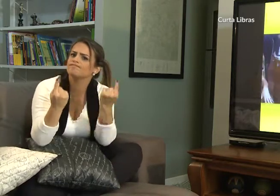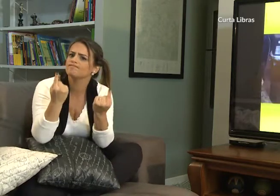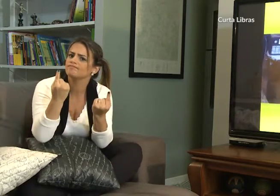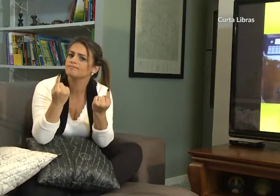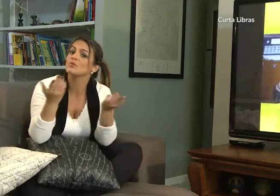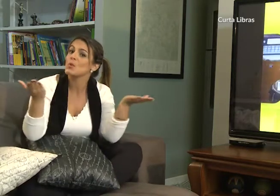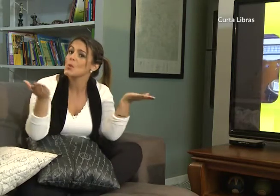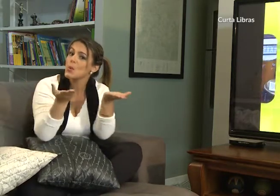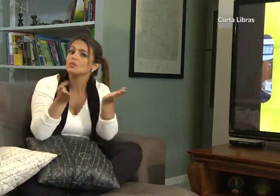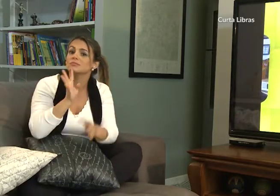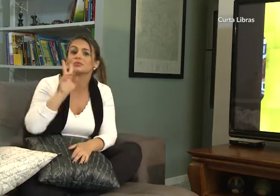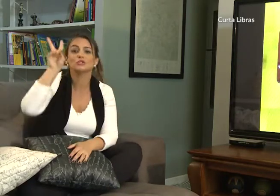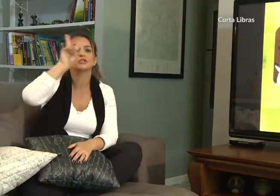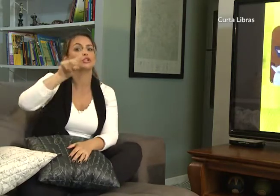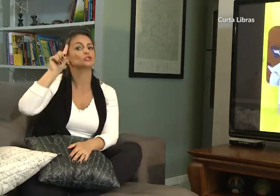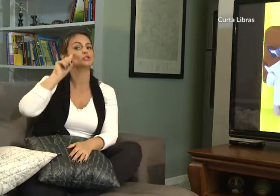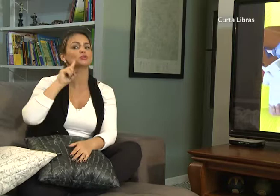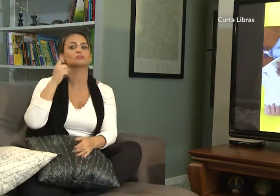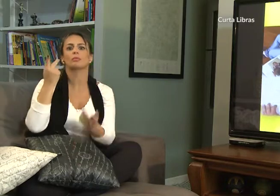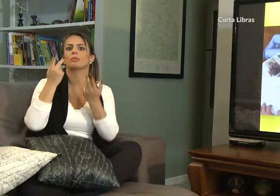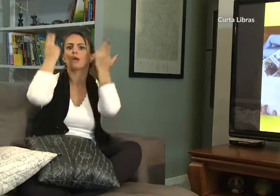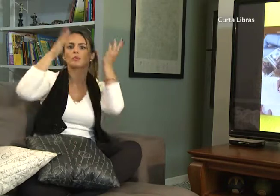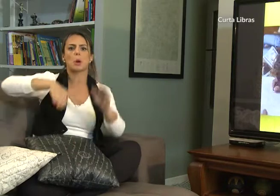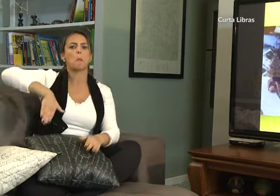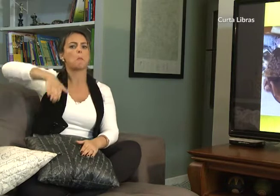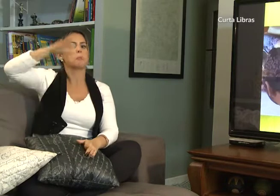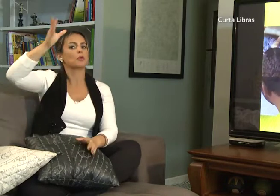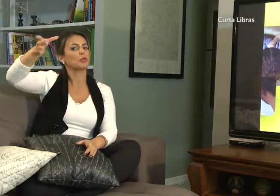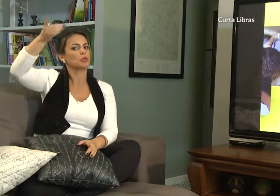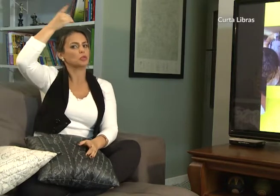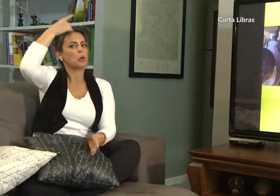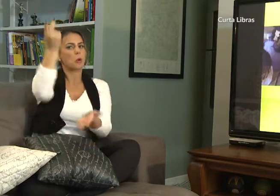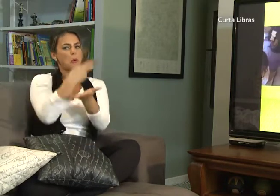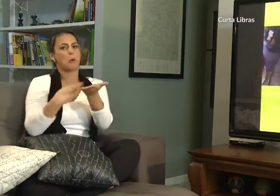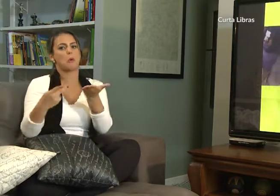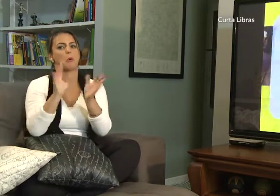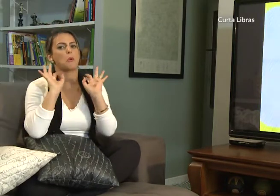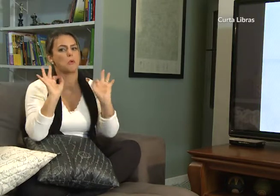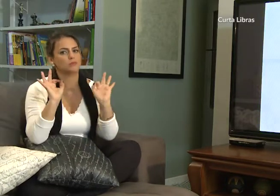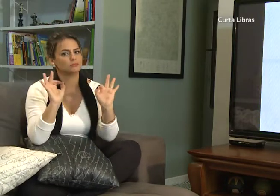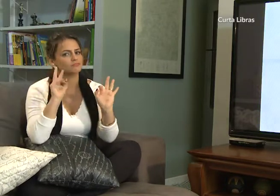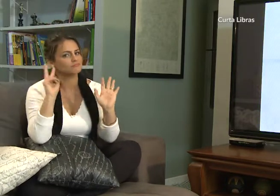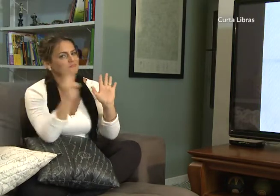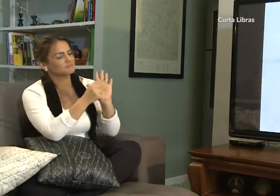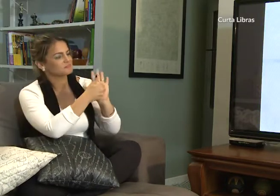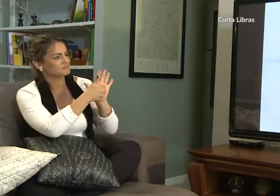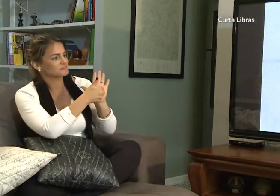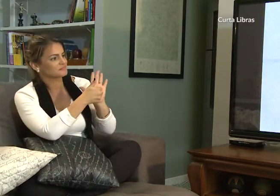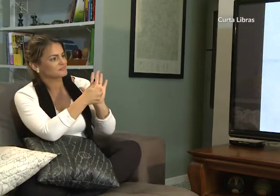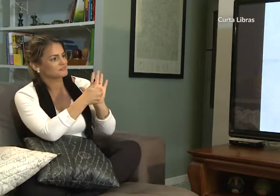específicos? Hoje vamos conhecer uma pessoa surda que desde criança demonstra essa habilidade. Acompanhe no Curta